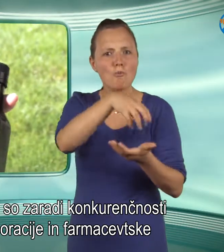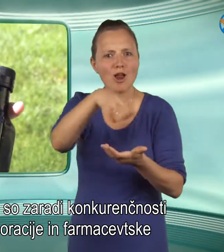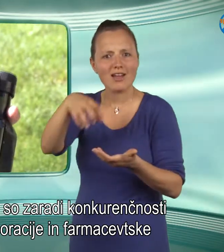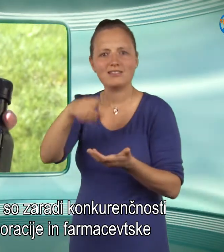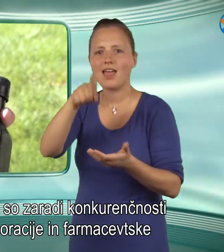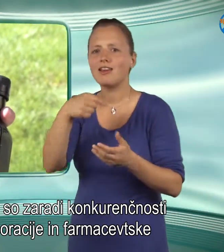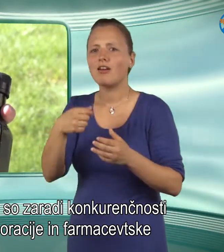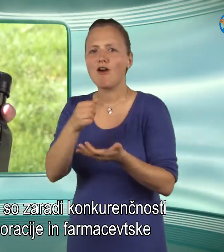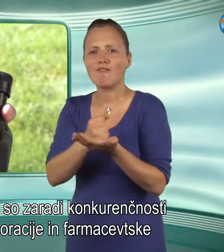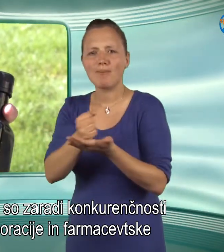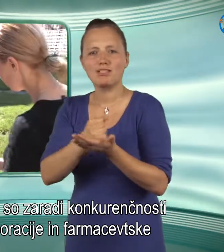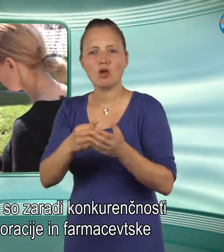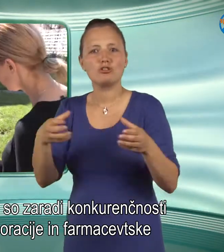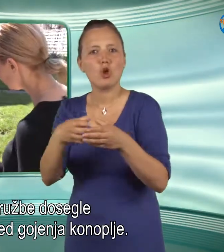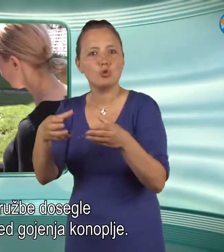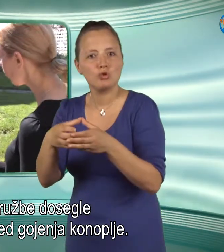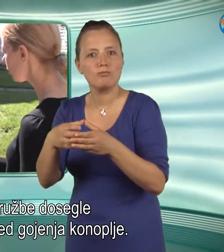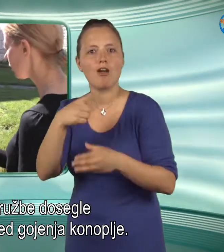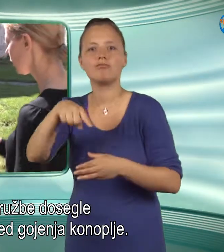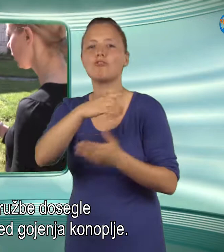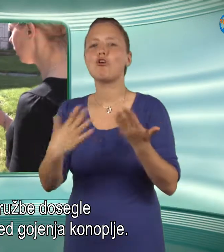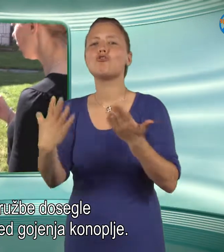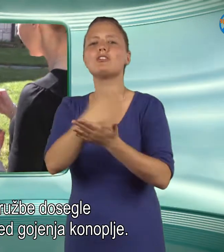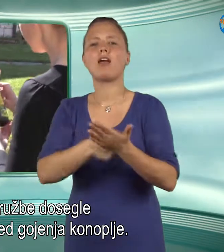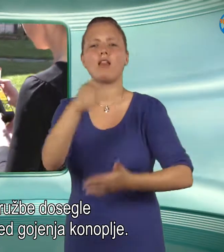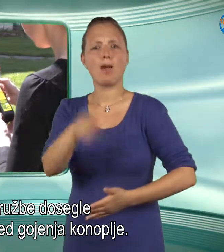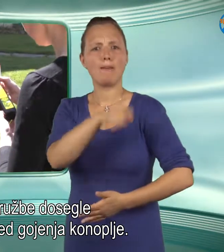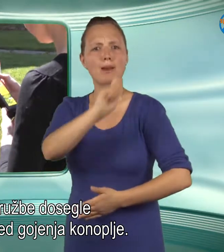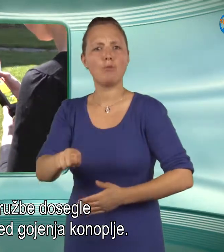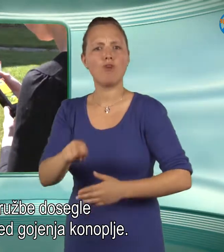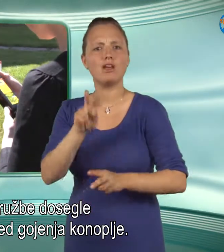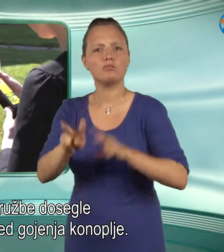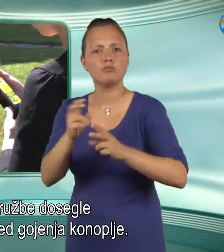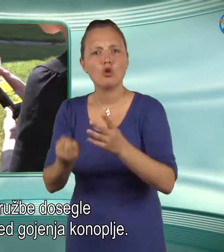korporacije in farmacevtske družbe dosegle prepoved gojenja konoplje.